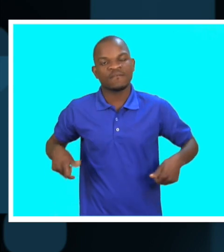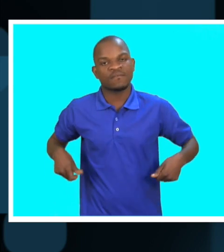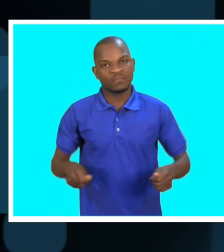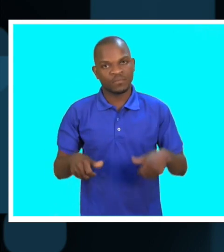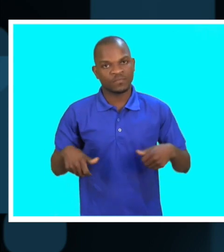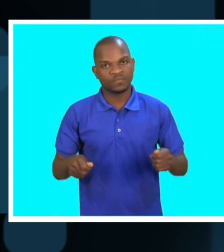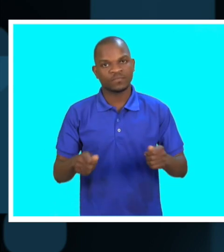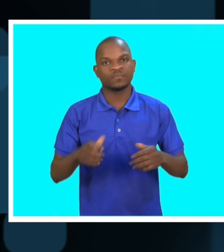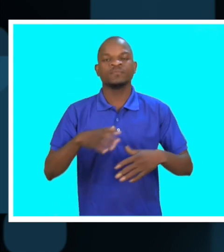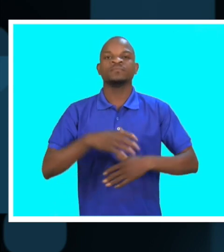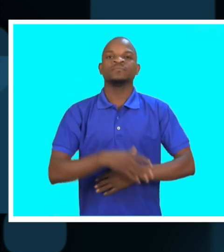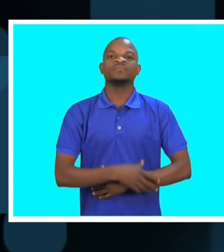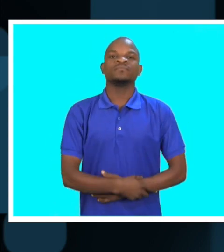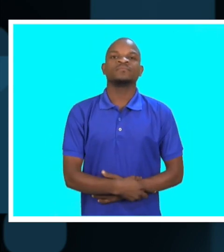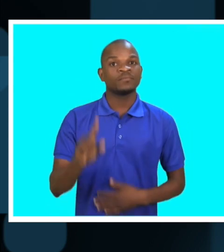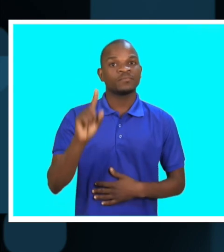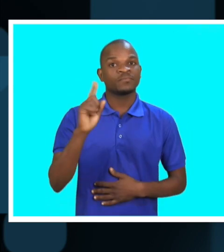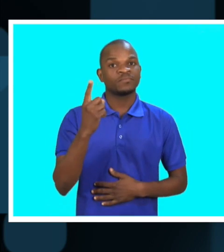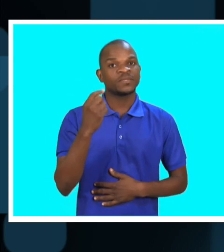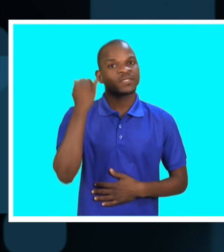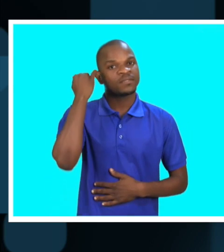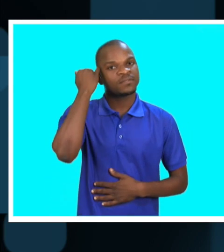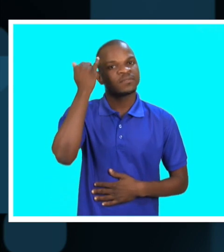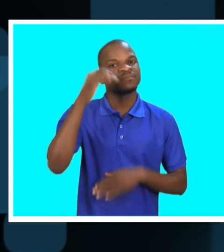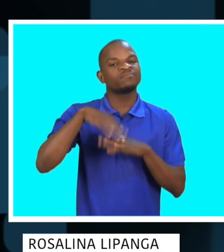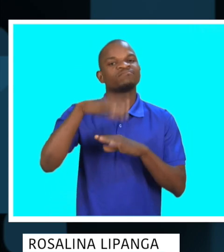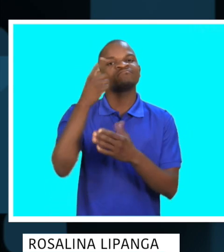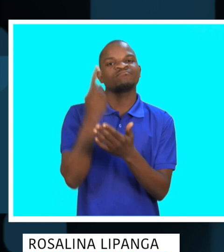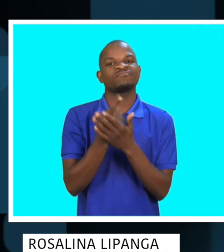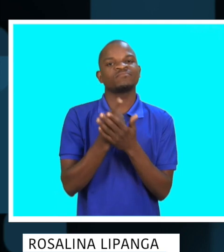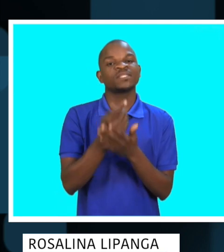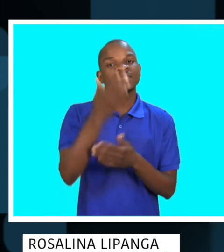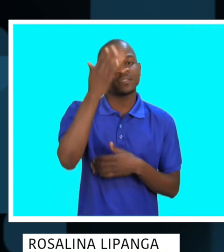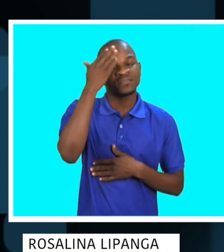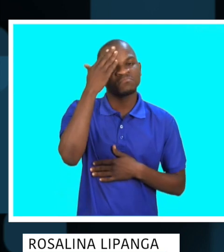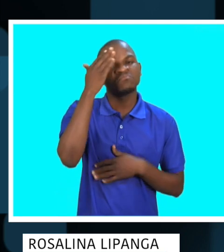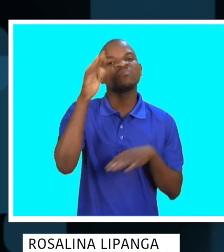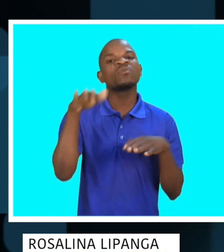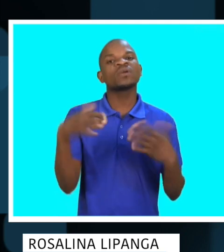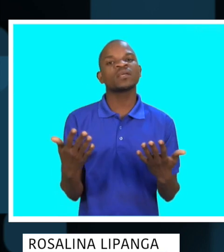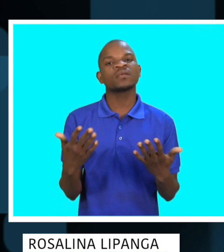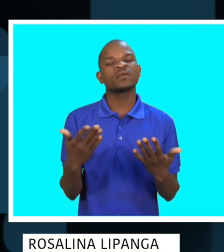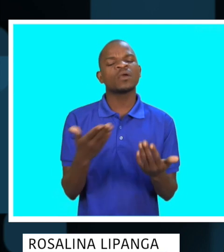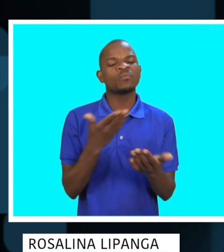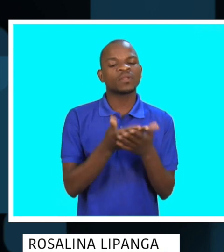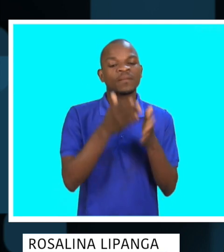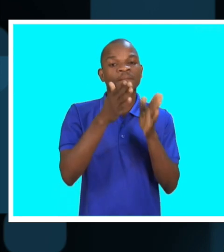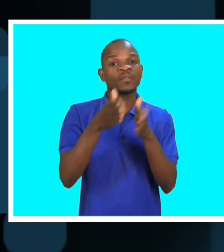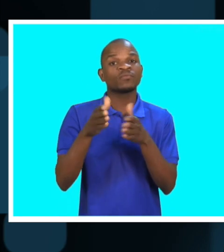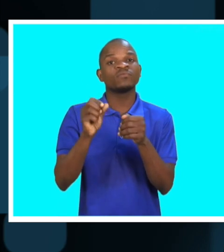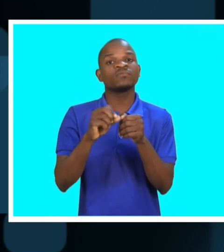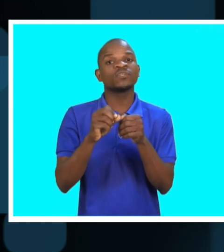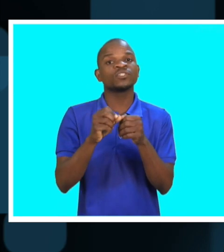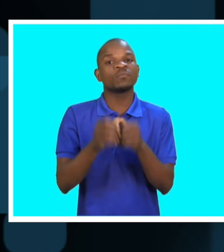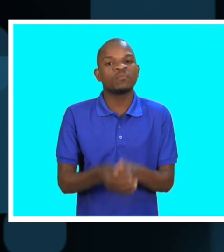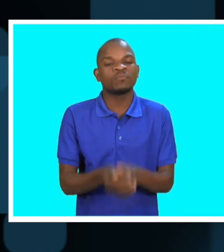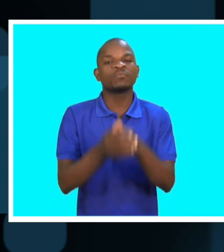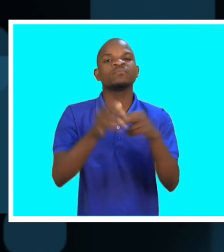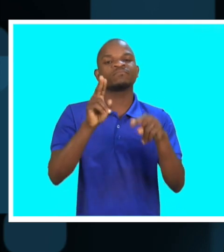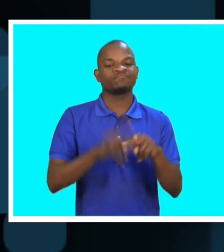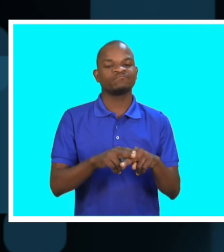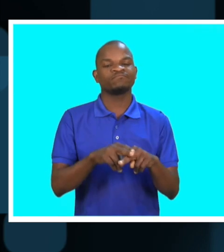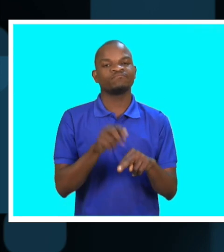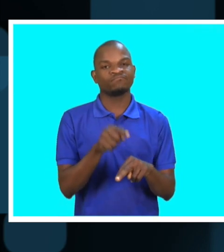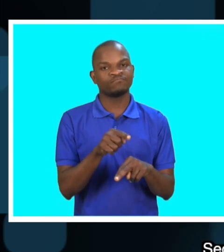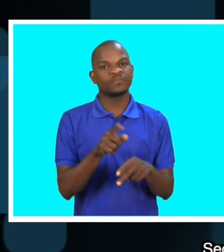deficiência físico-motora. No princípio, a ideia principal é saber porque que as pessoas chegam a praticar o